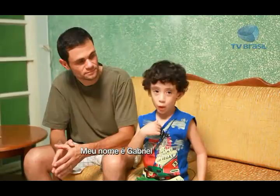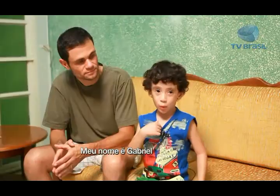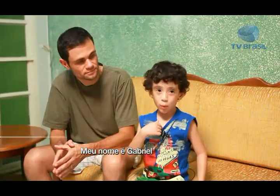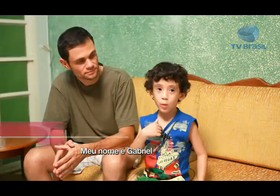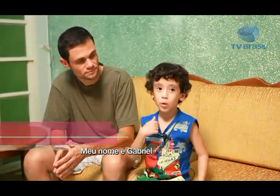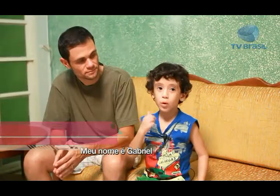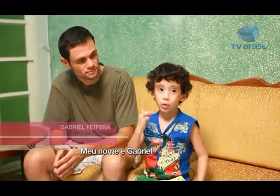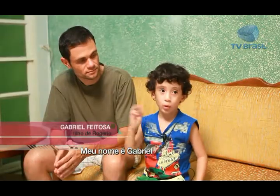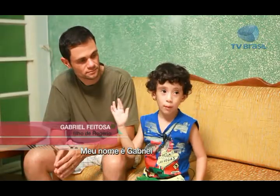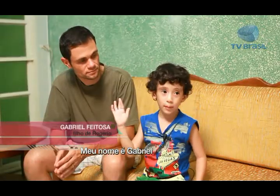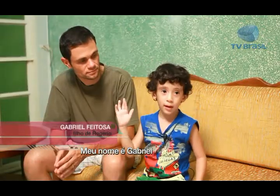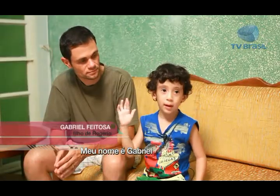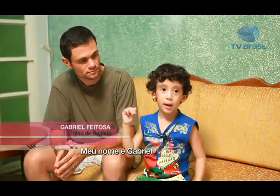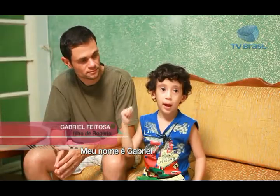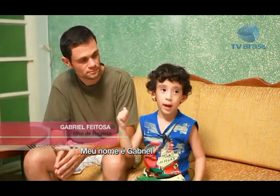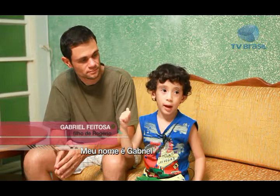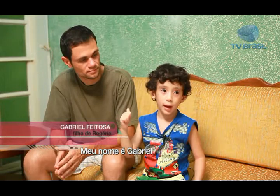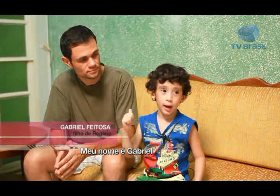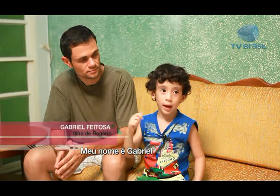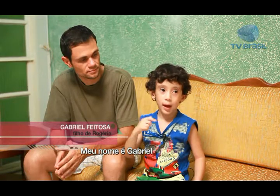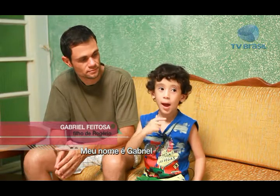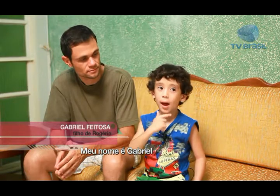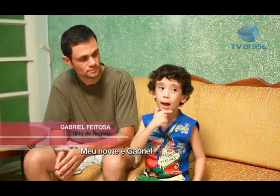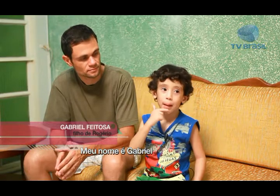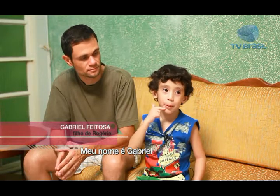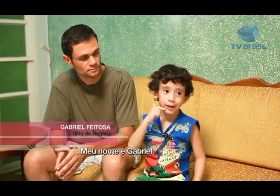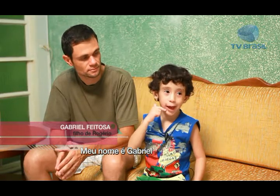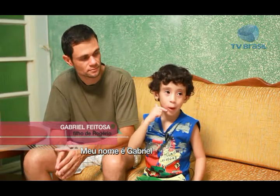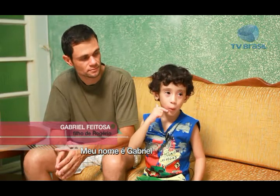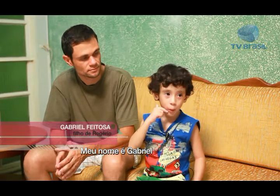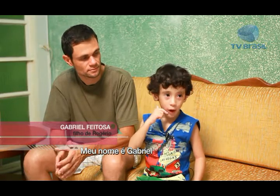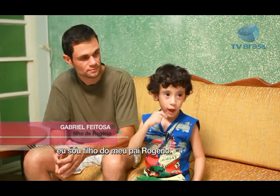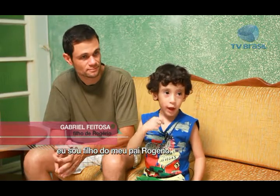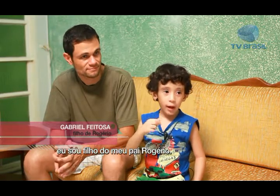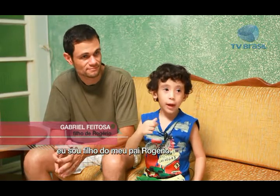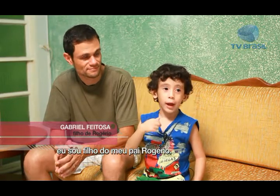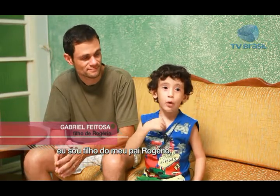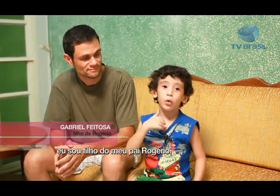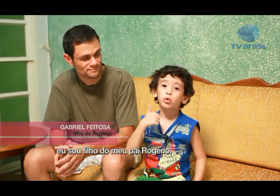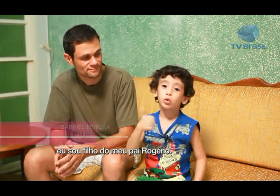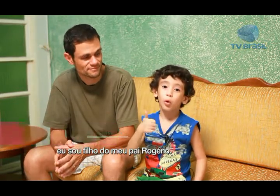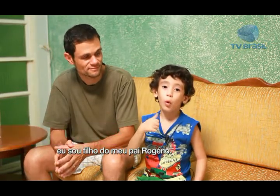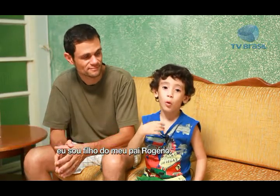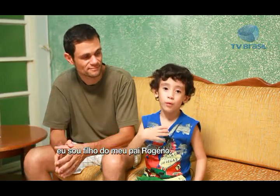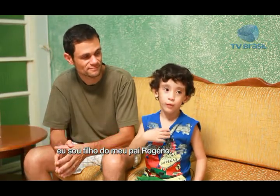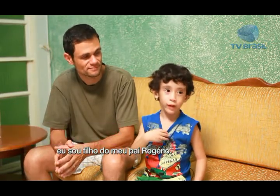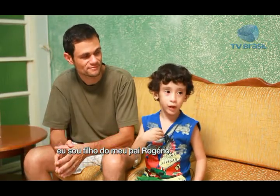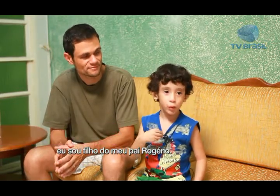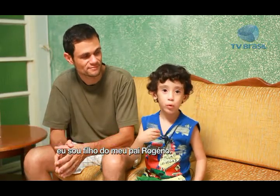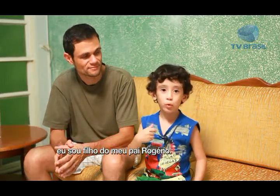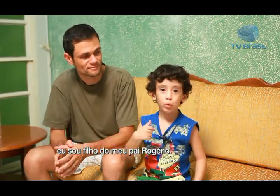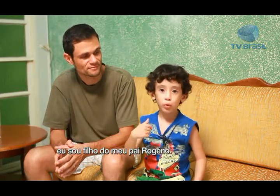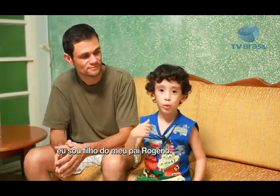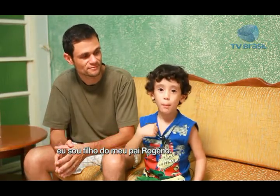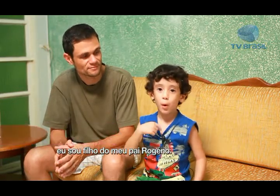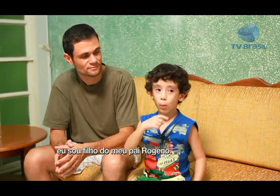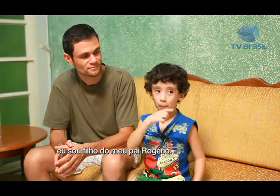Meu nome é Gabriel. Eu sou filho do meu